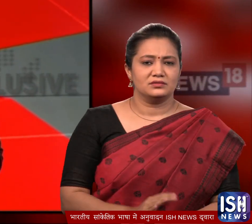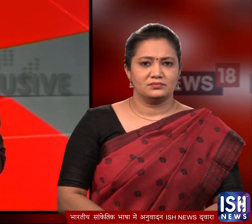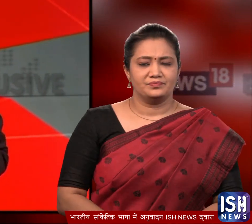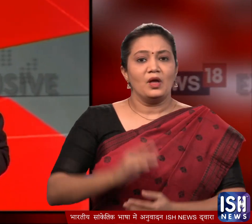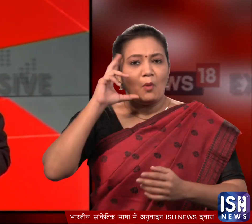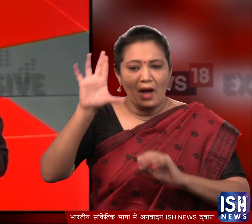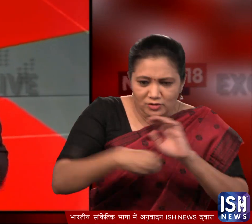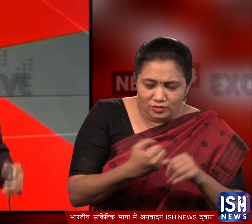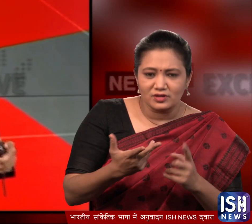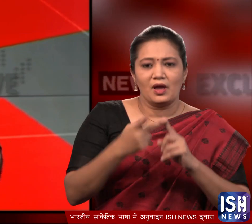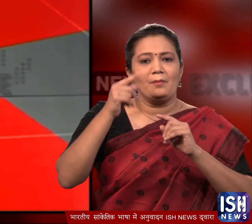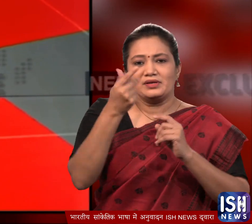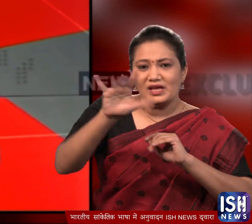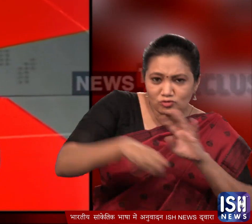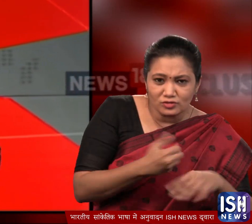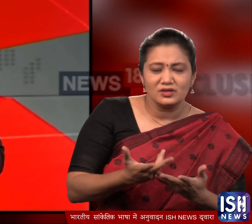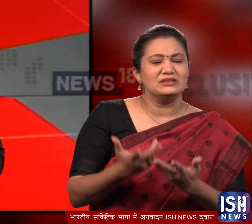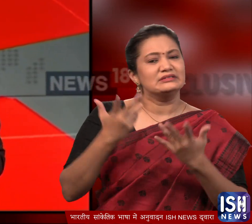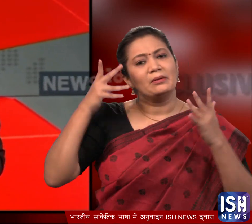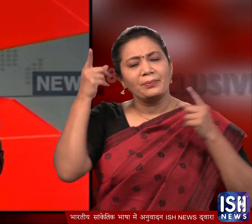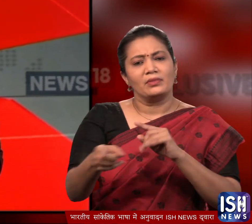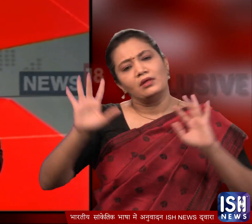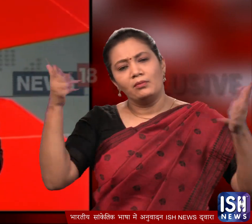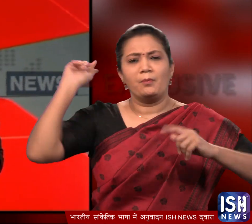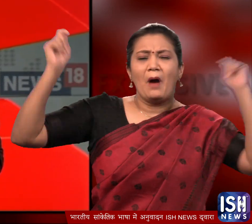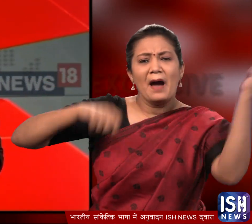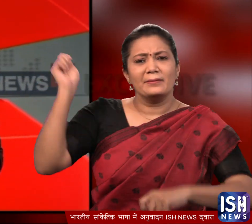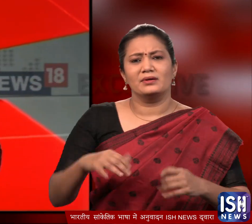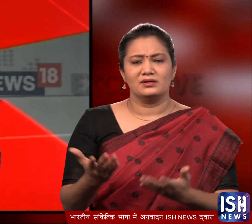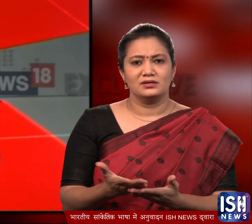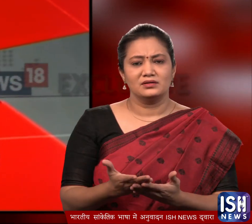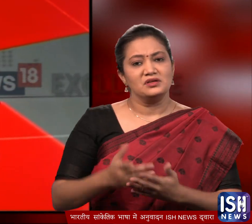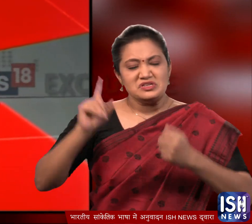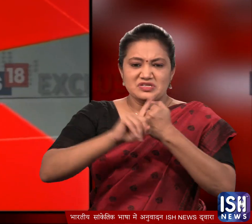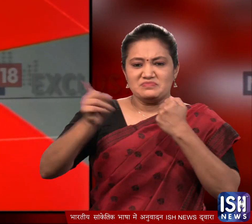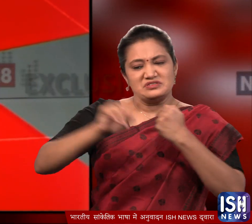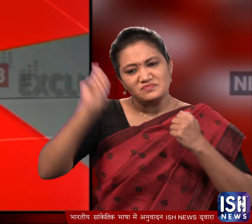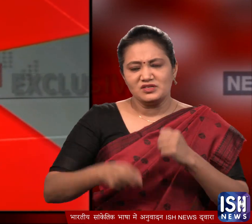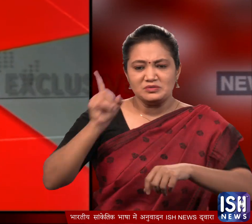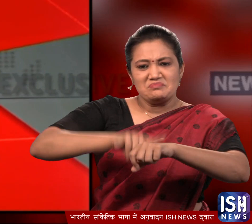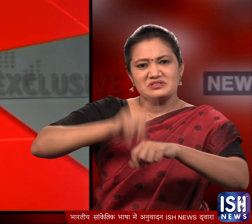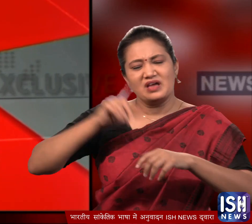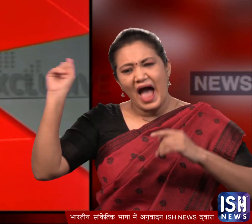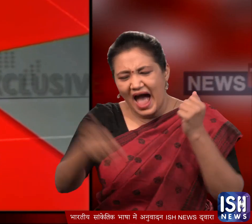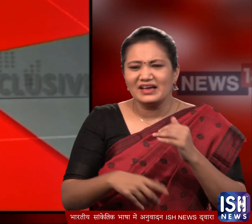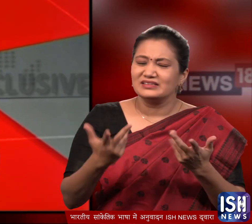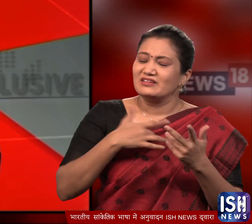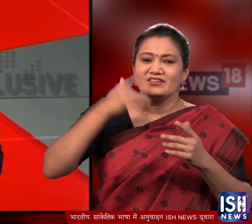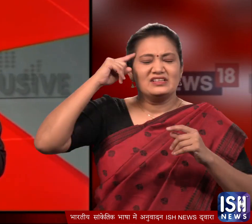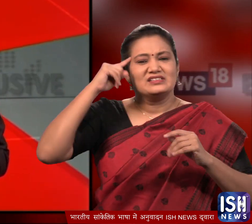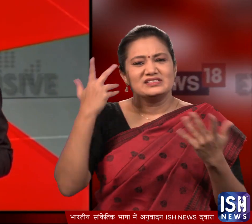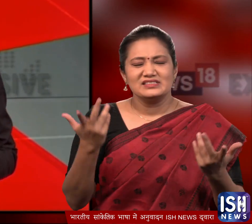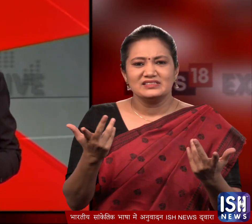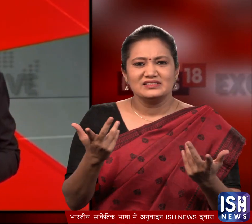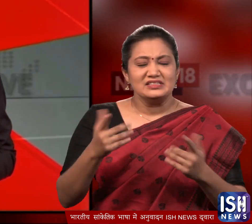आते। कभी मोबाइल चोरी का आरोप, कभी पैसे चुराने का आरोप लगाकर बच्चों को सजा देने की यह सनक खतरनाक